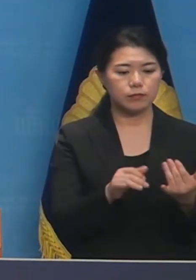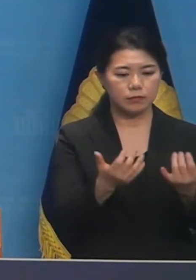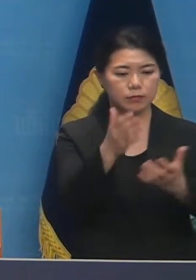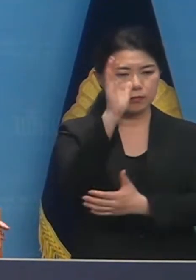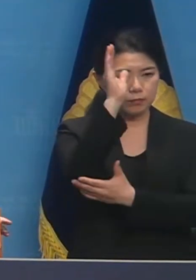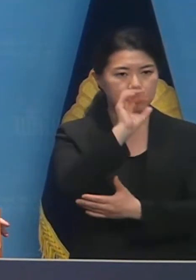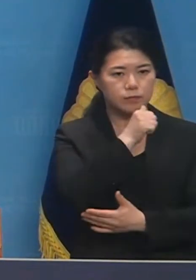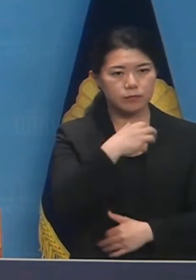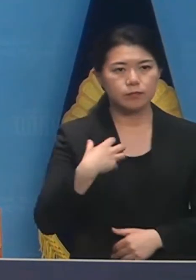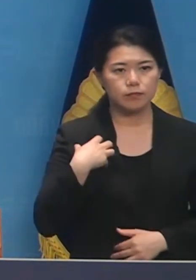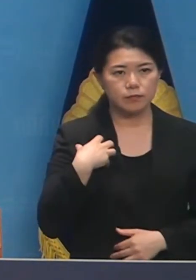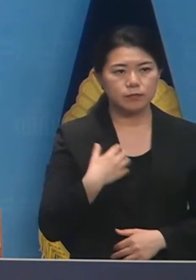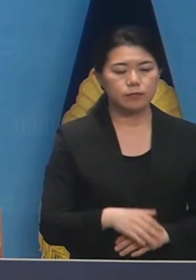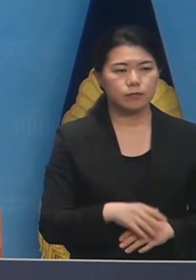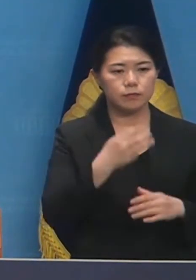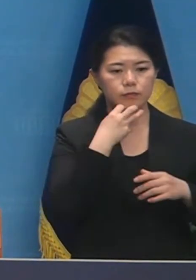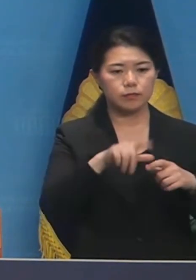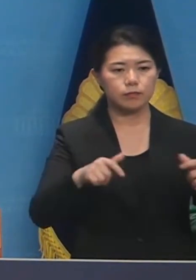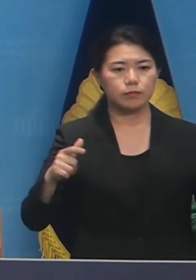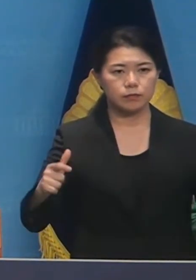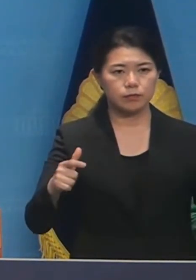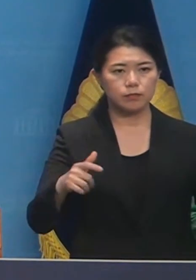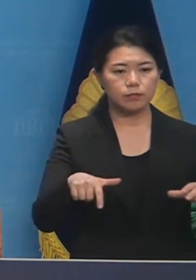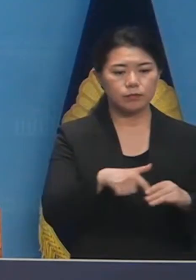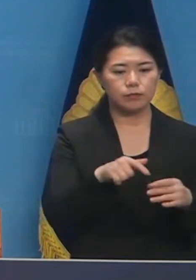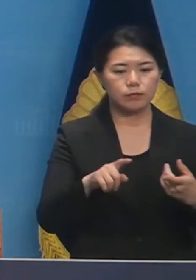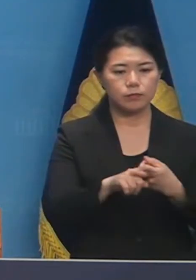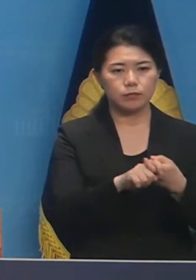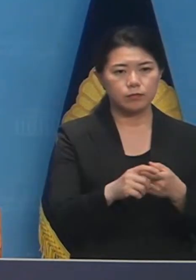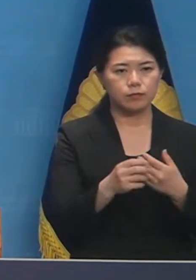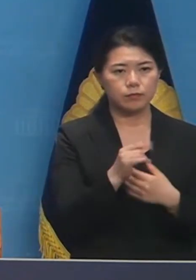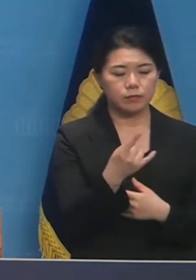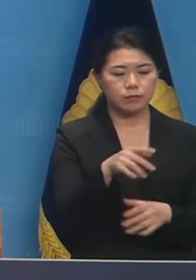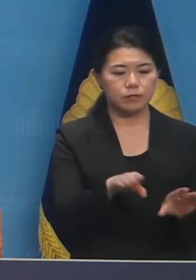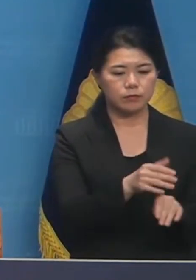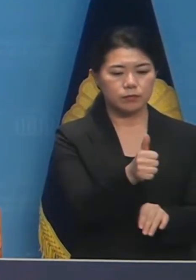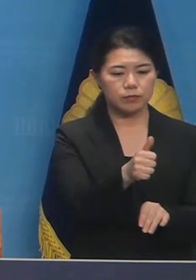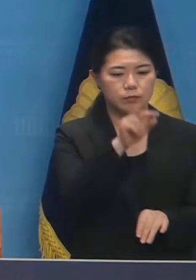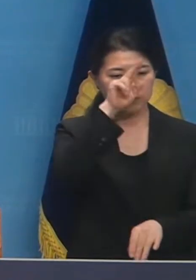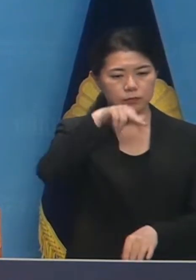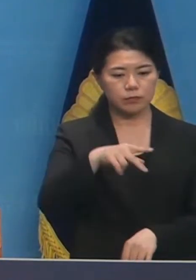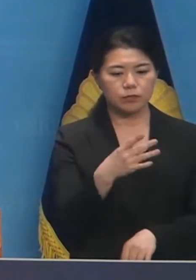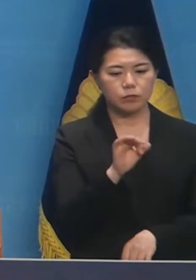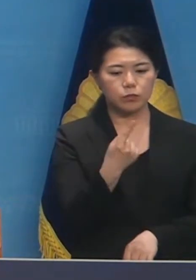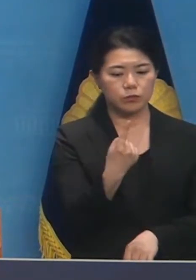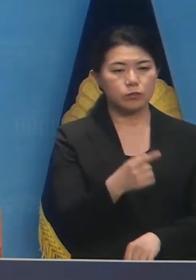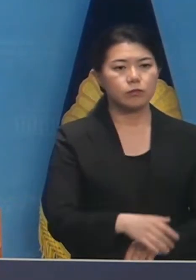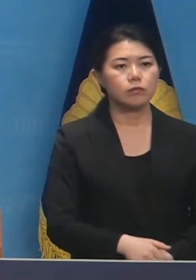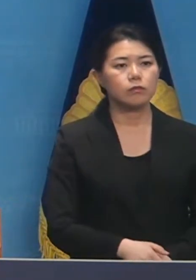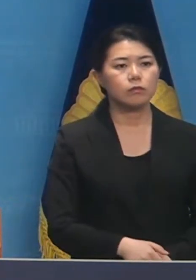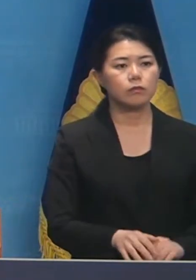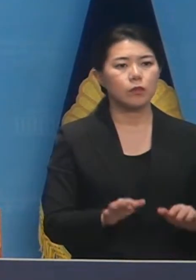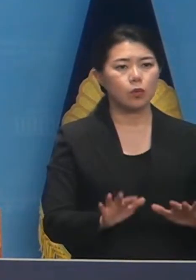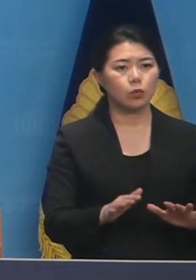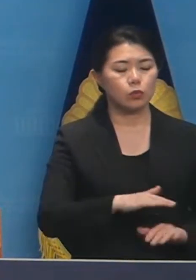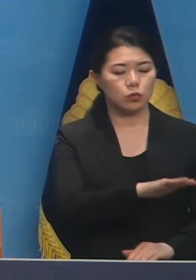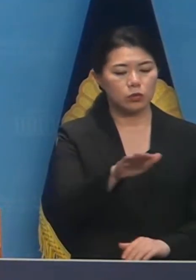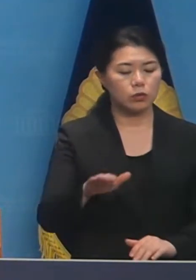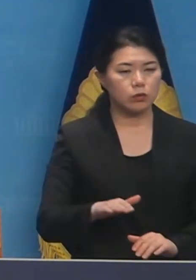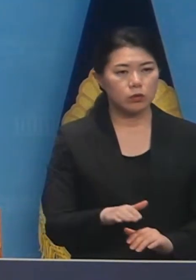기자회견의 상의를 맡은 수도권 기독교 총연합회 사무총장 박종호 목사입니다. 오늘